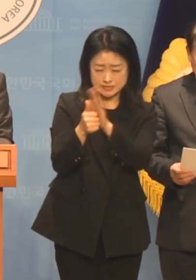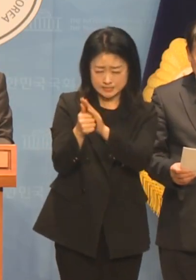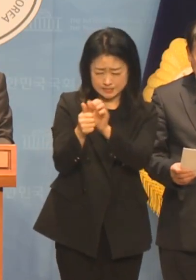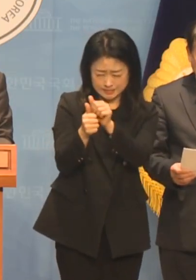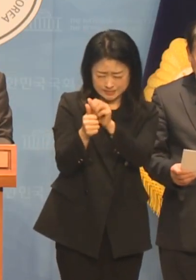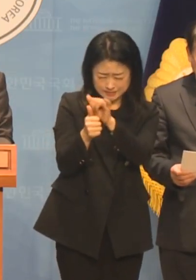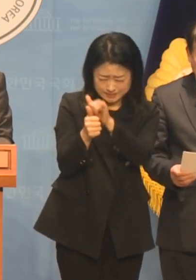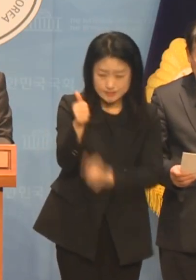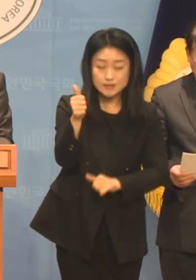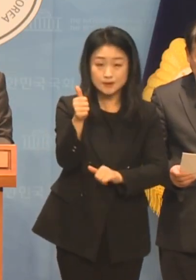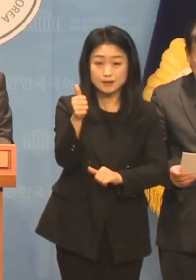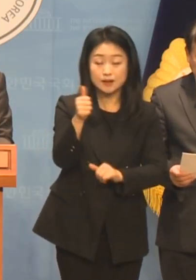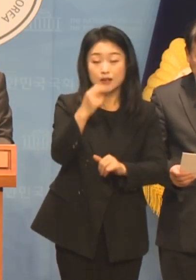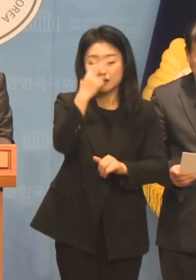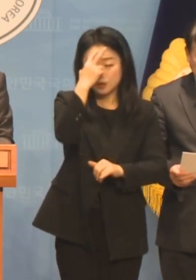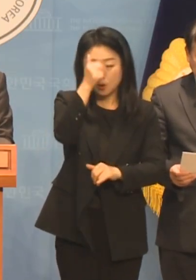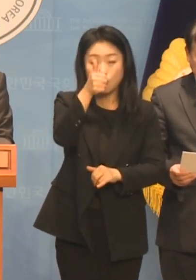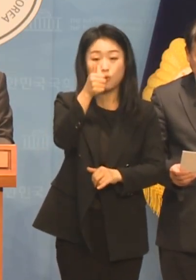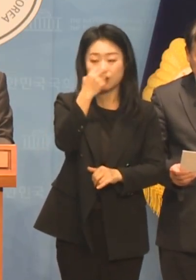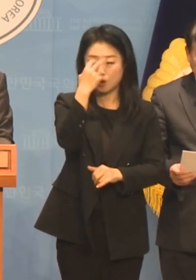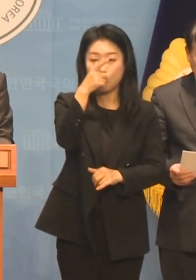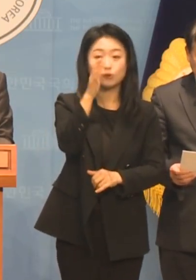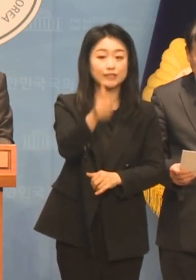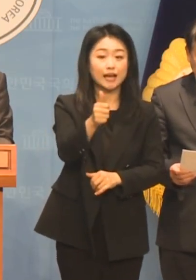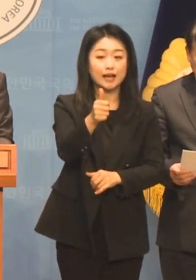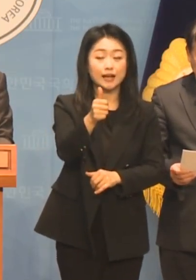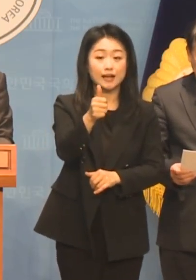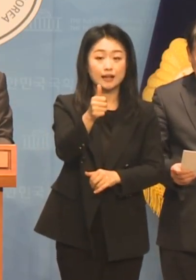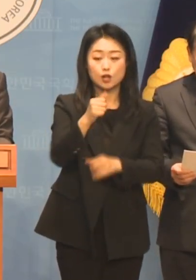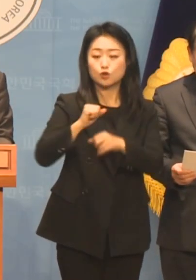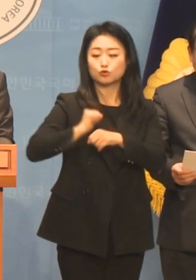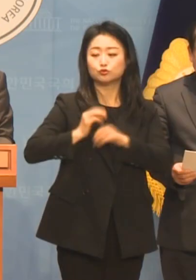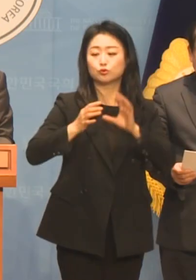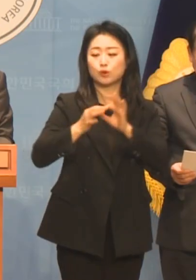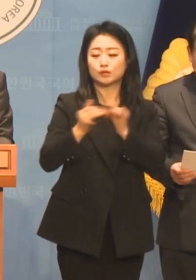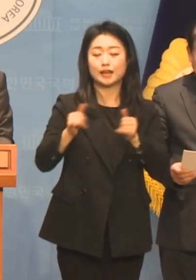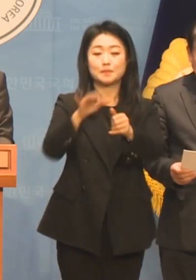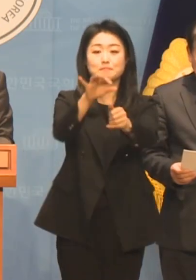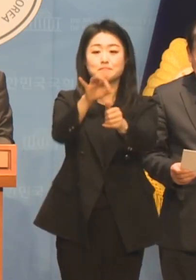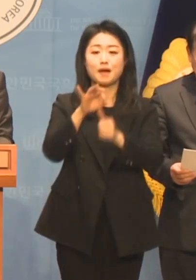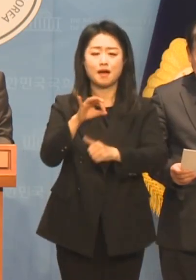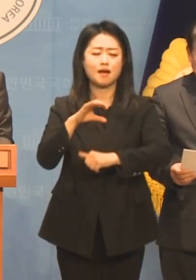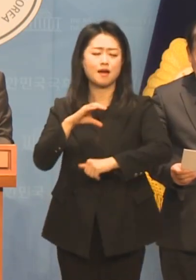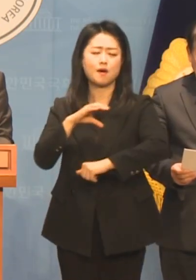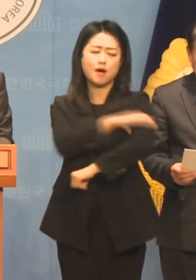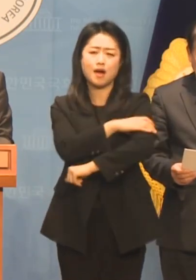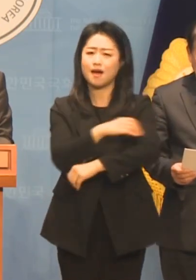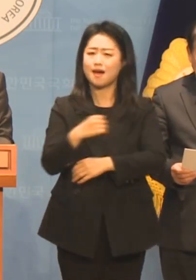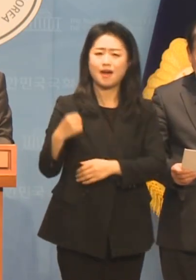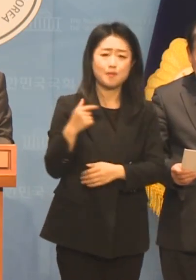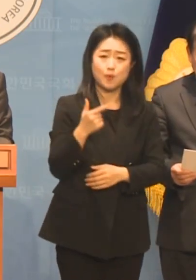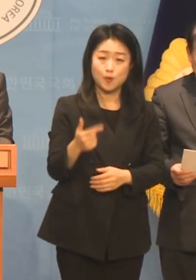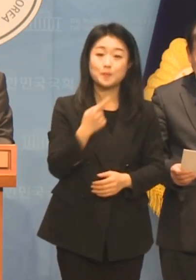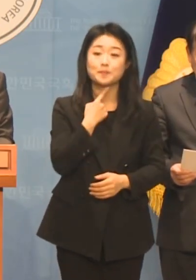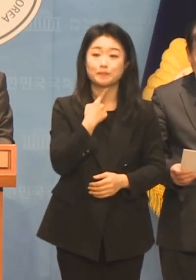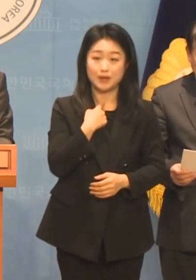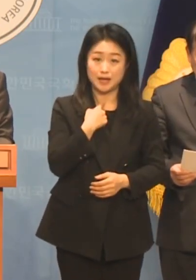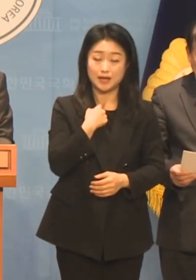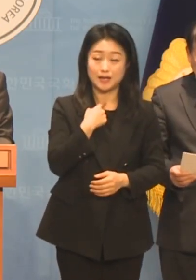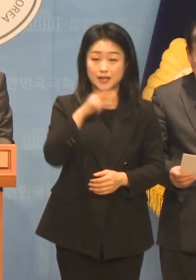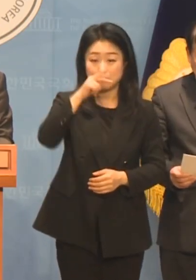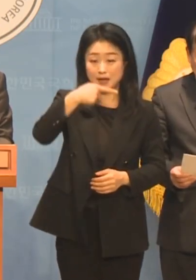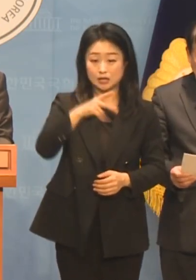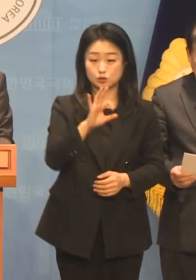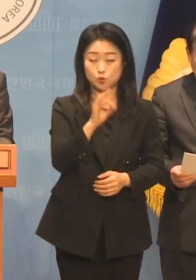기능하였으며 특히 경호실장은 주로 대통령 최측근인 군 출신으로 무소불위 권력으로 통했습니다.